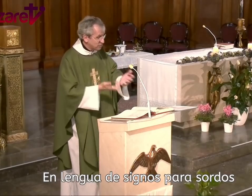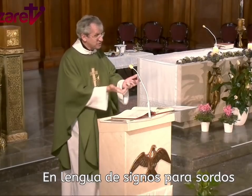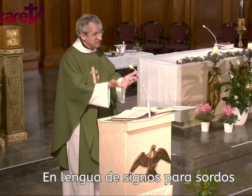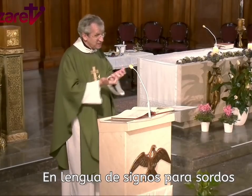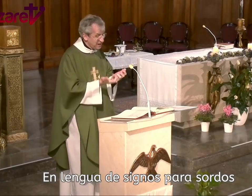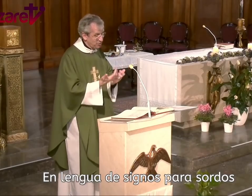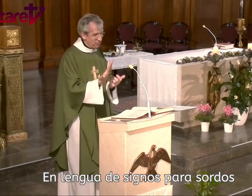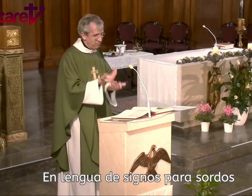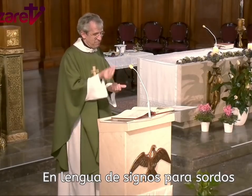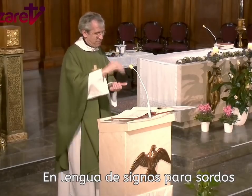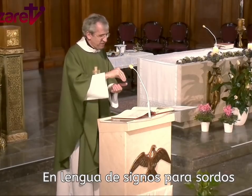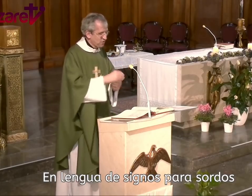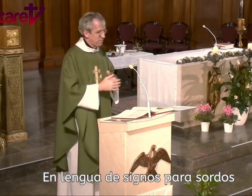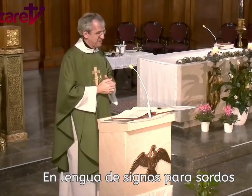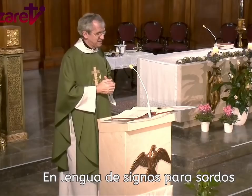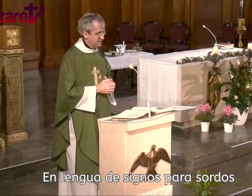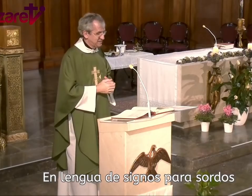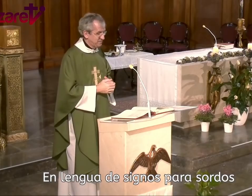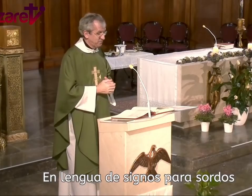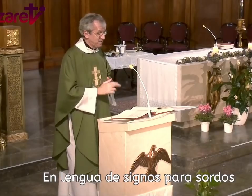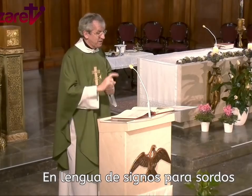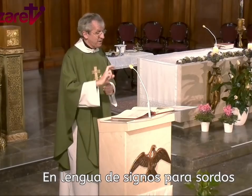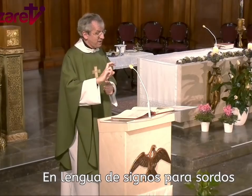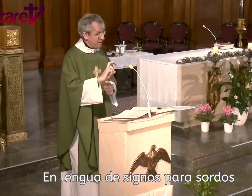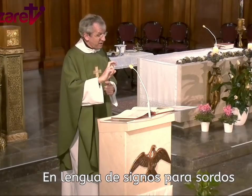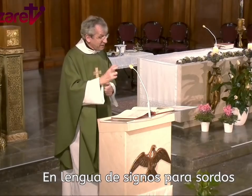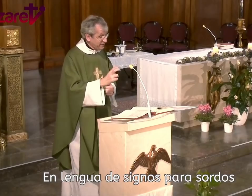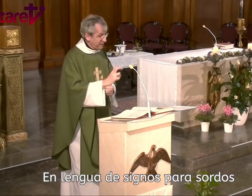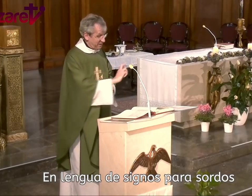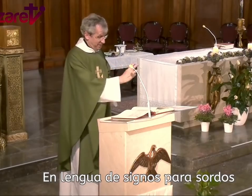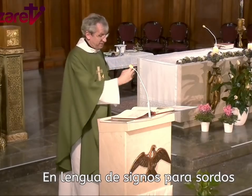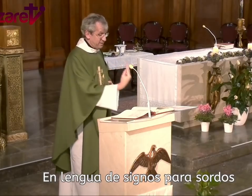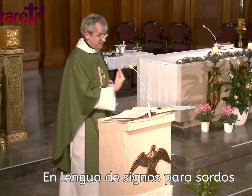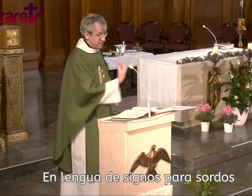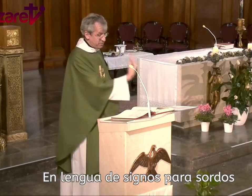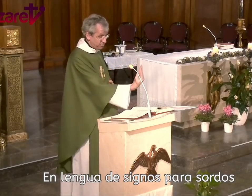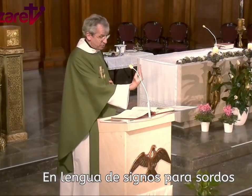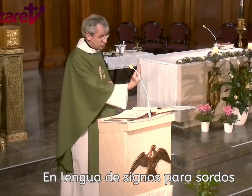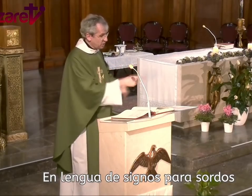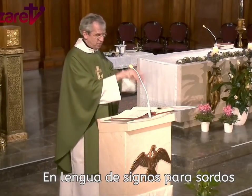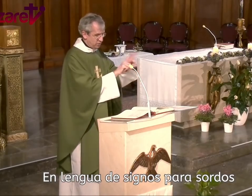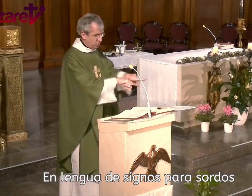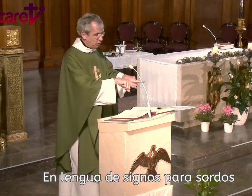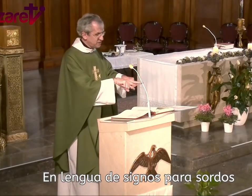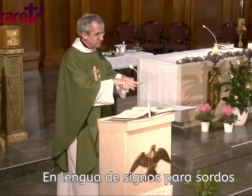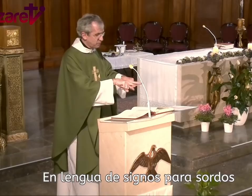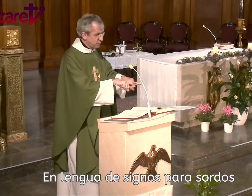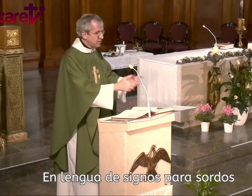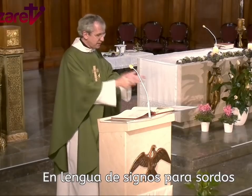Y ganó cinco más El que recibió dos lo mismo Y